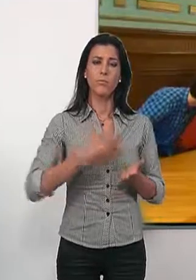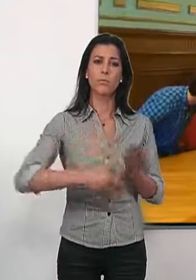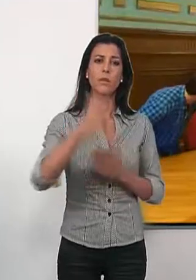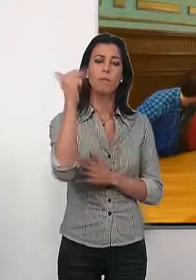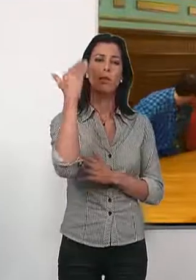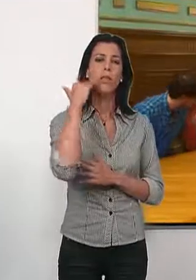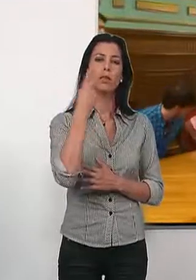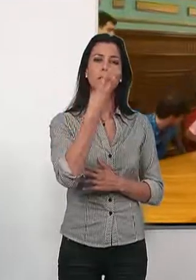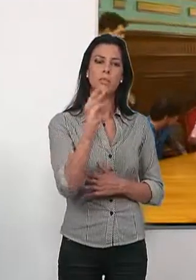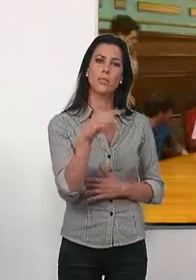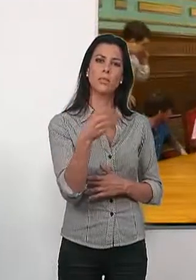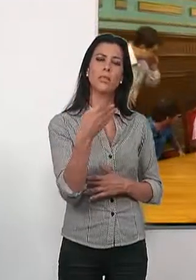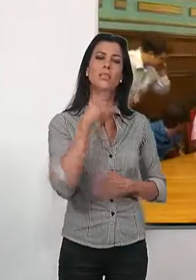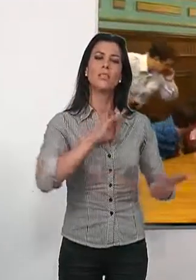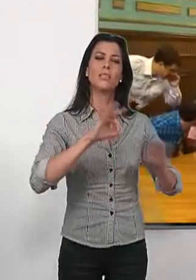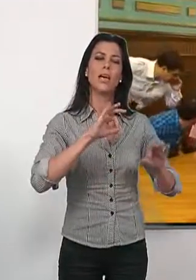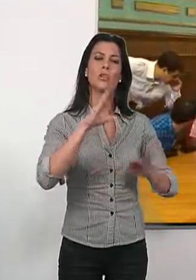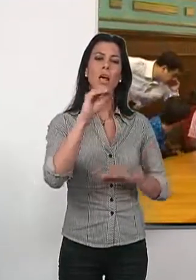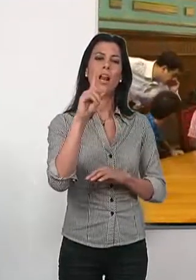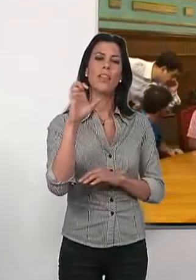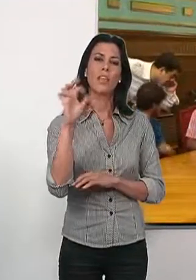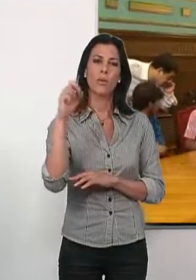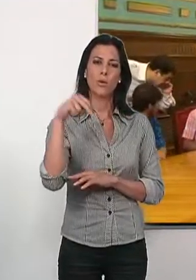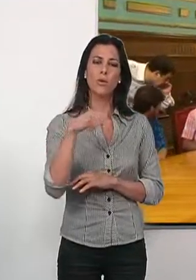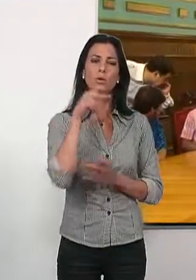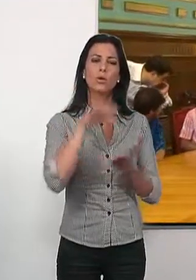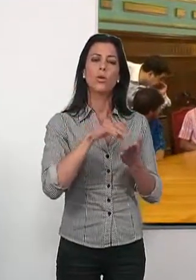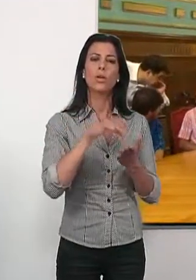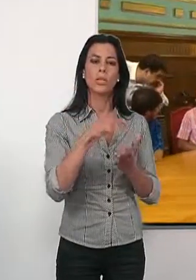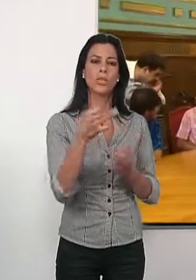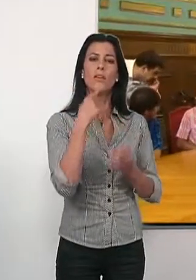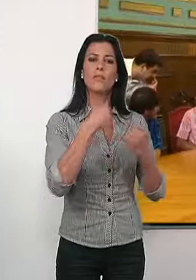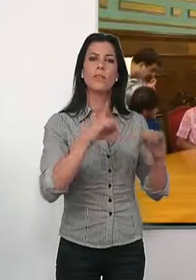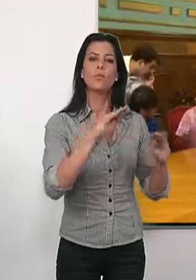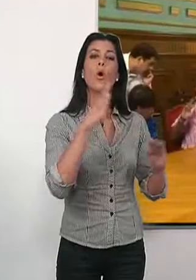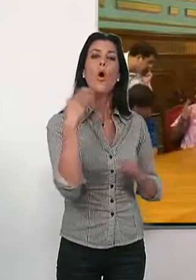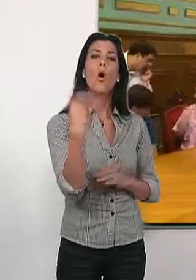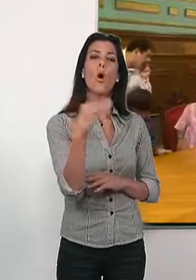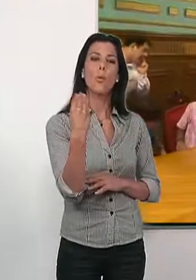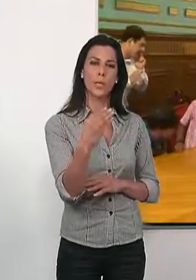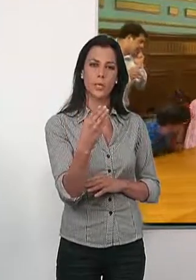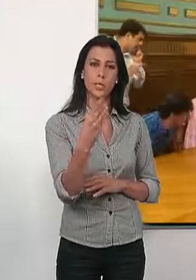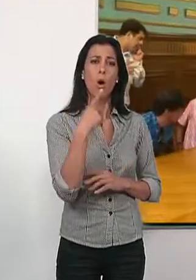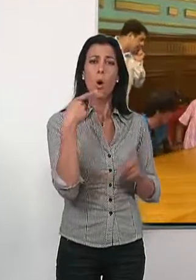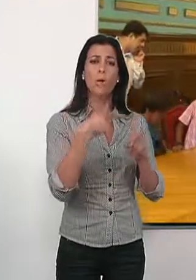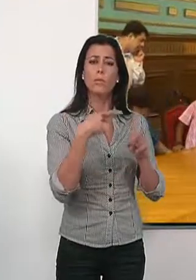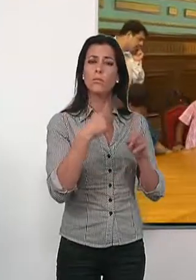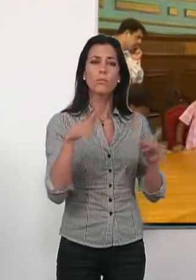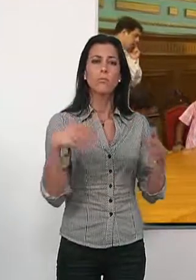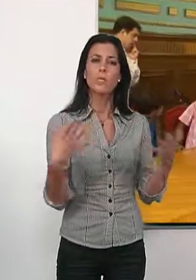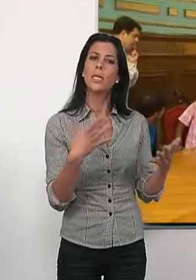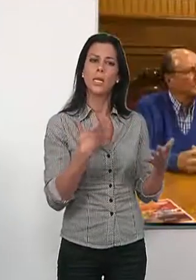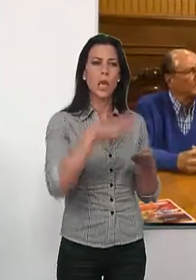el próximo viernes día 30 tendrá lugar en el teatro calderón de la barca de motril la tercera edición del festival joven cuya